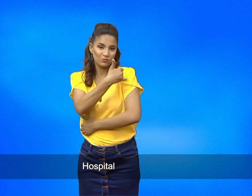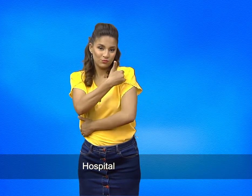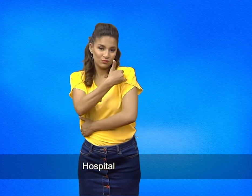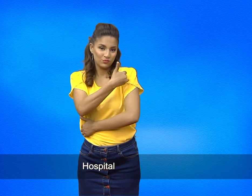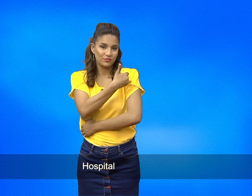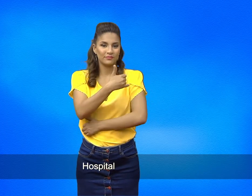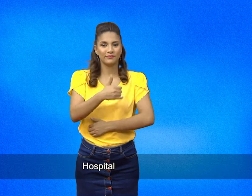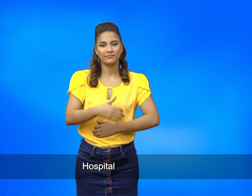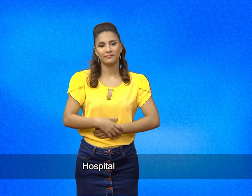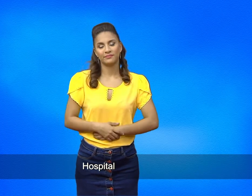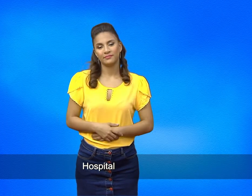hospital